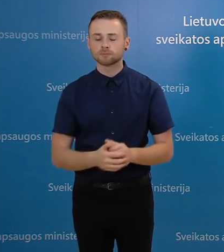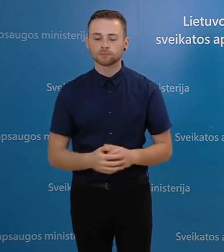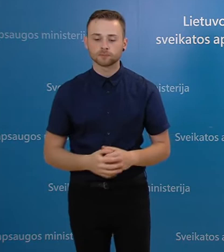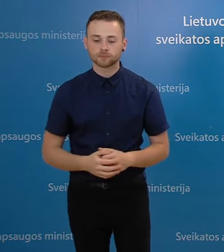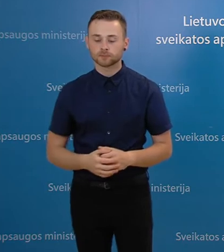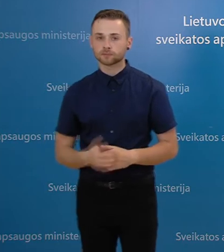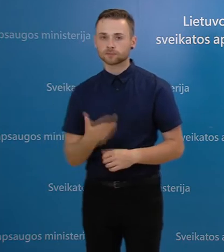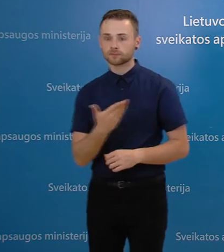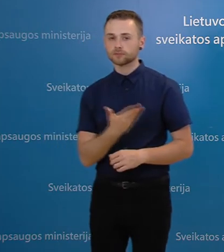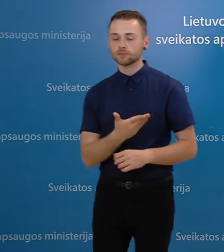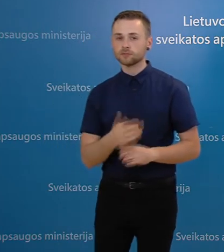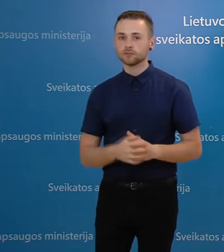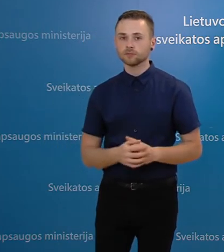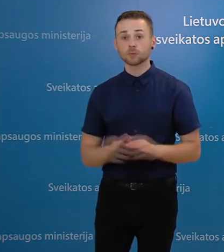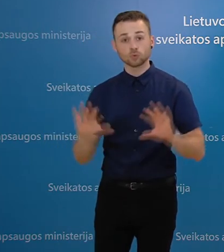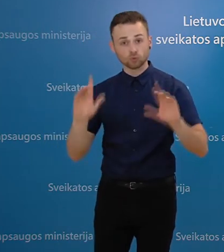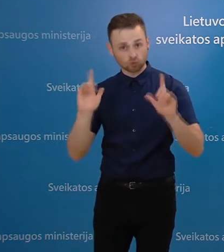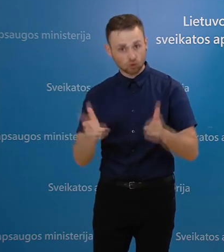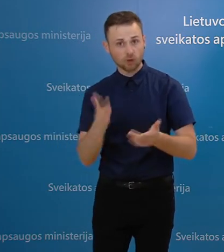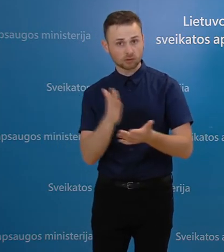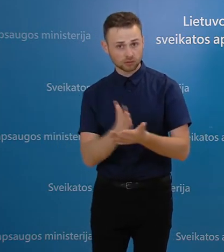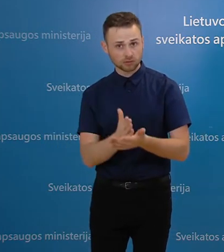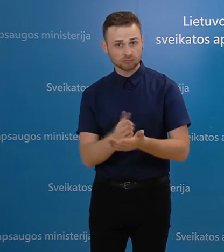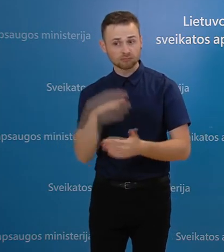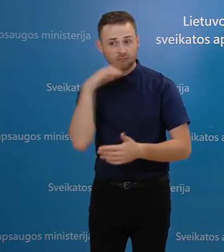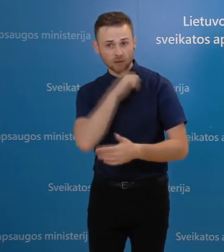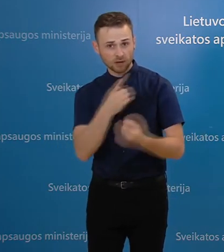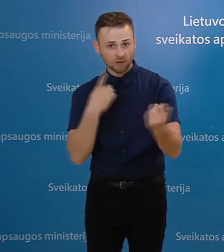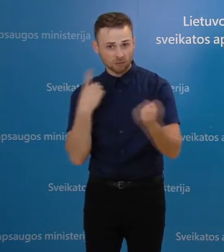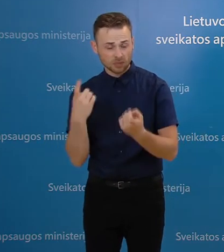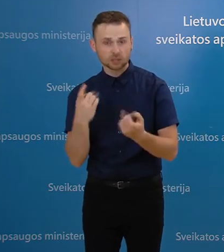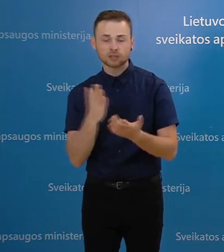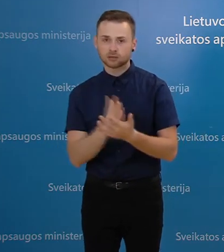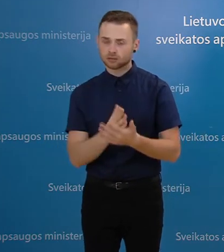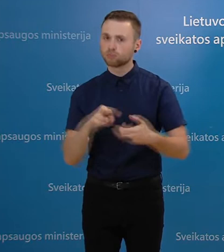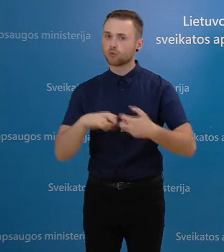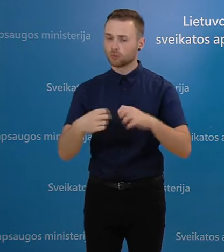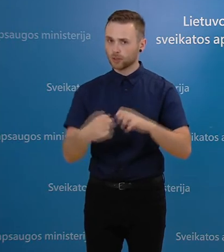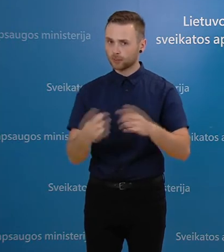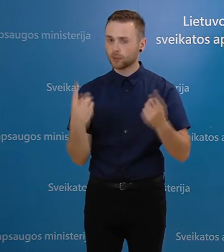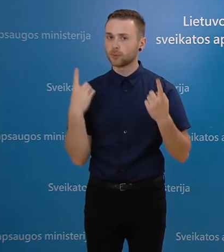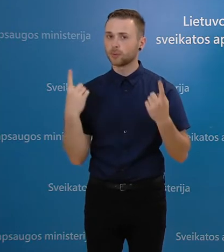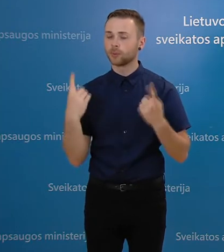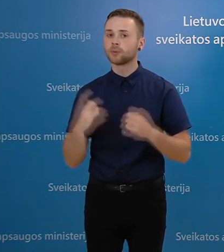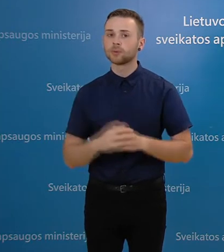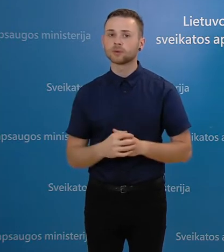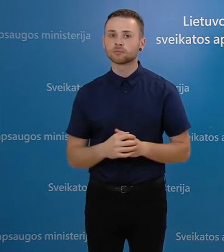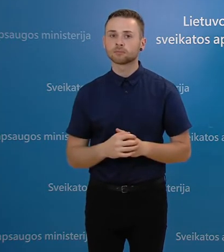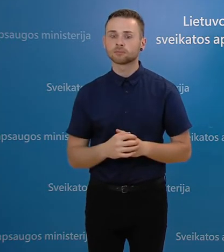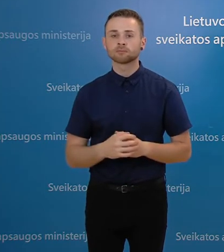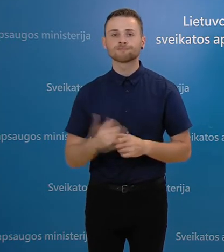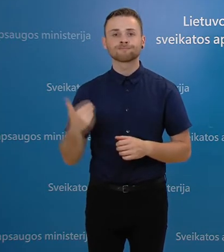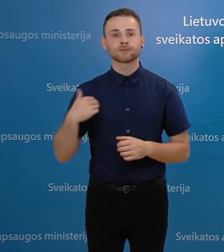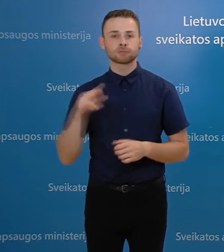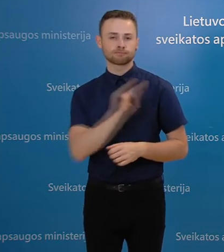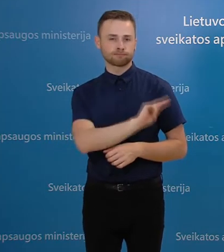Jeigu iš tikrųjų taip yra, tai yra skandalingas dalykas ir aš norėčiau tik tai priminti, kad įstaigos,